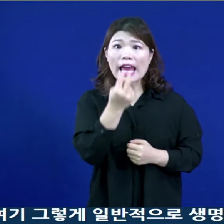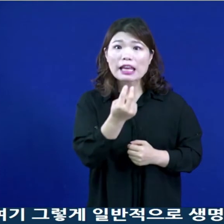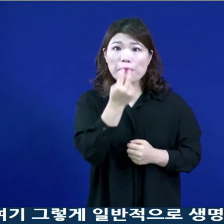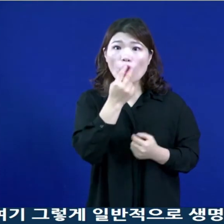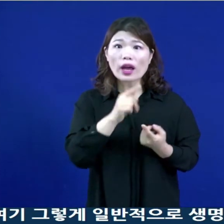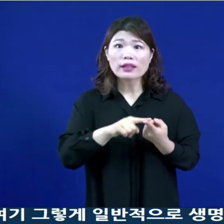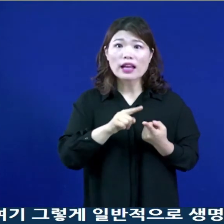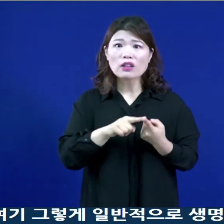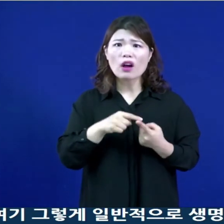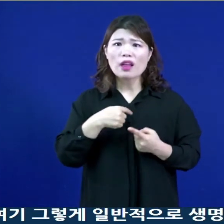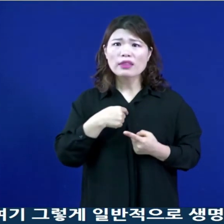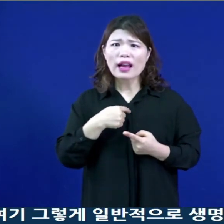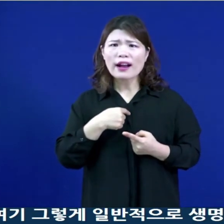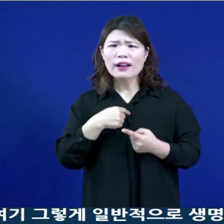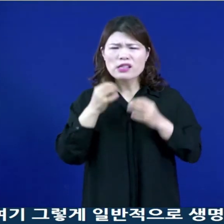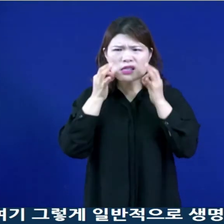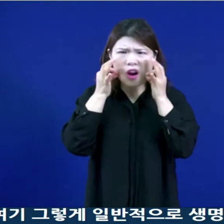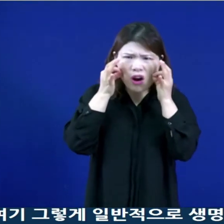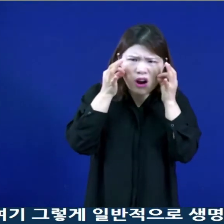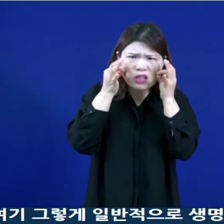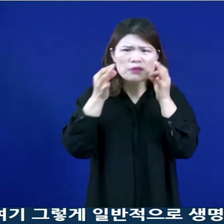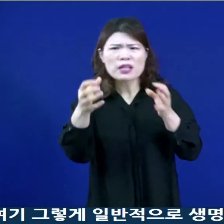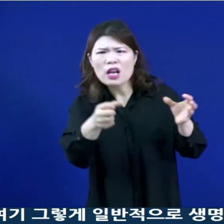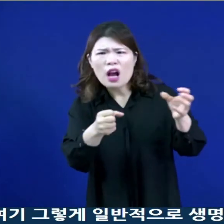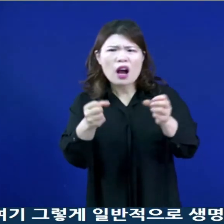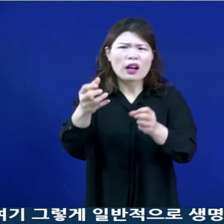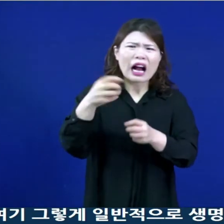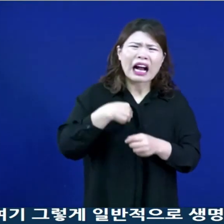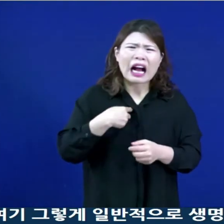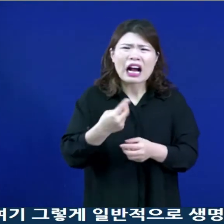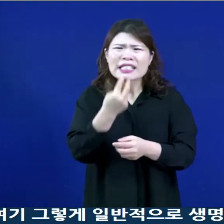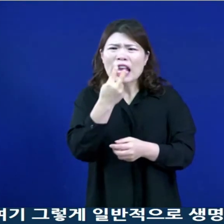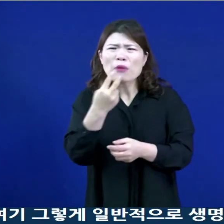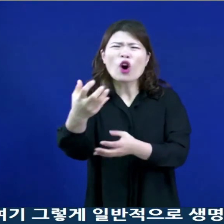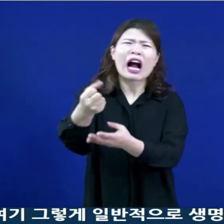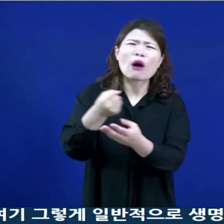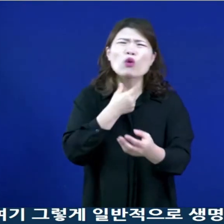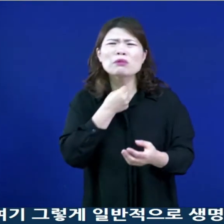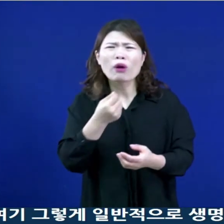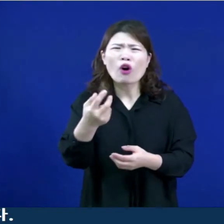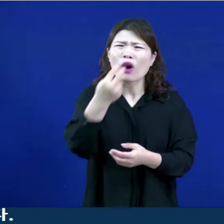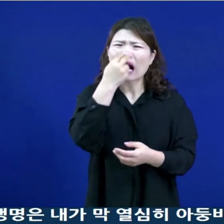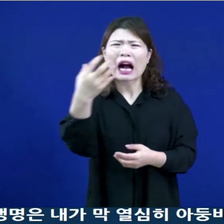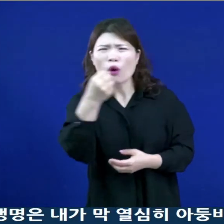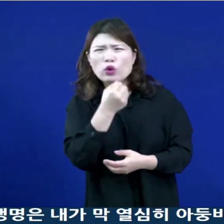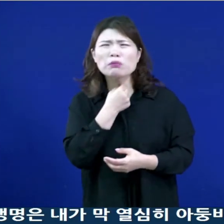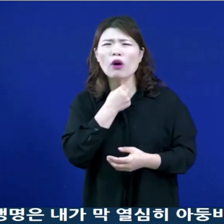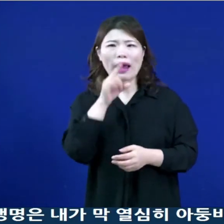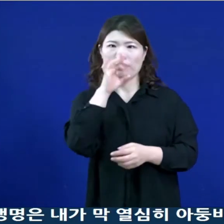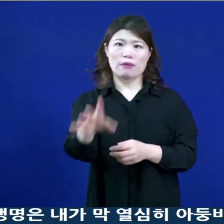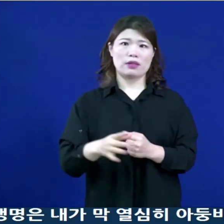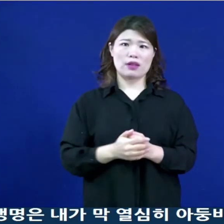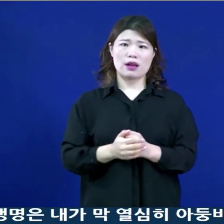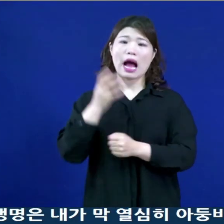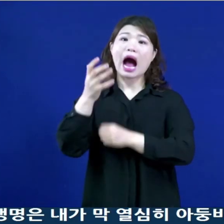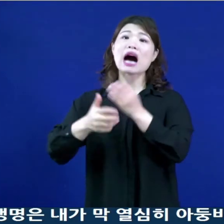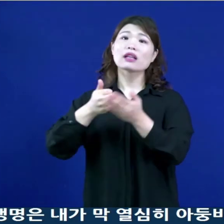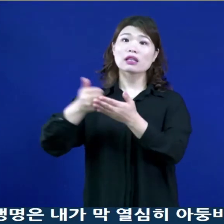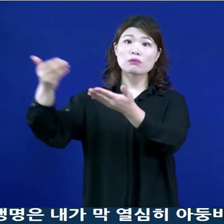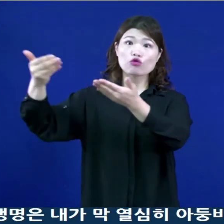열심히 아둥이바둥이 해가지고 취할 수 있는 게 아니에요. 하나님이 주시고